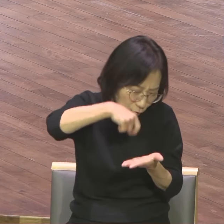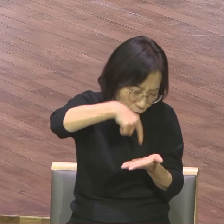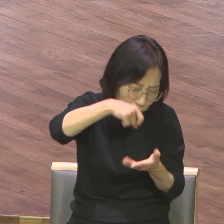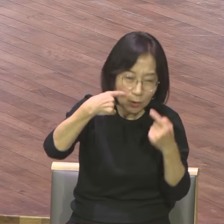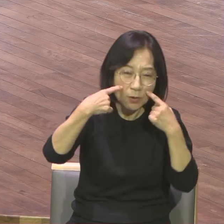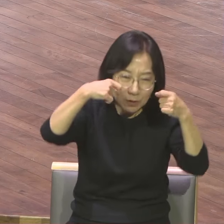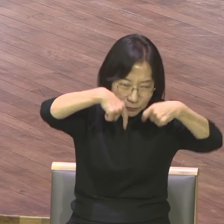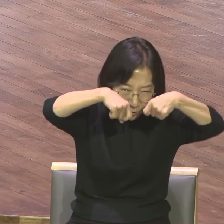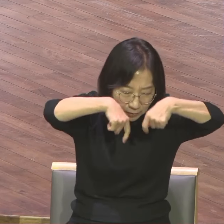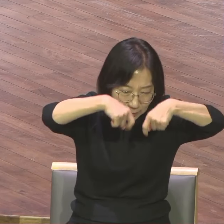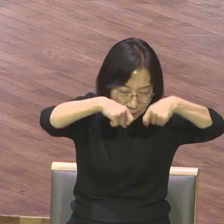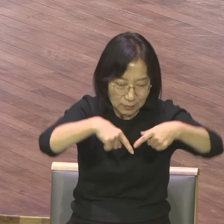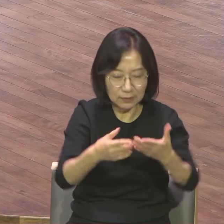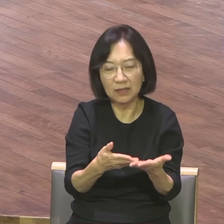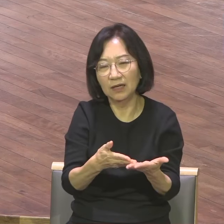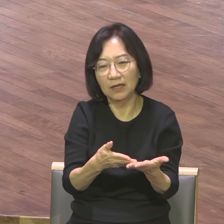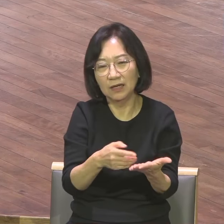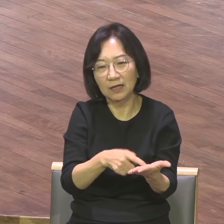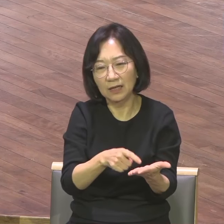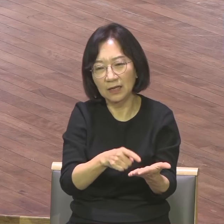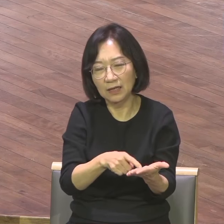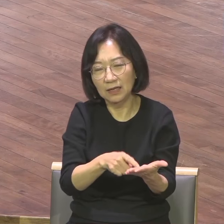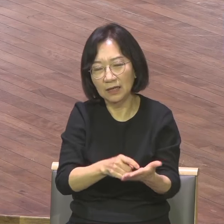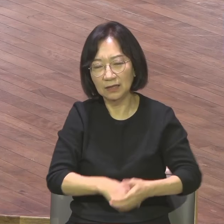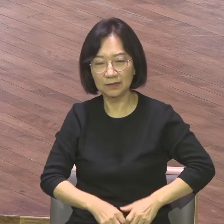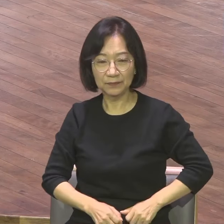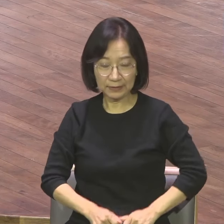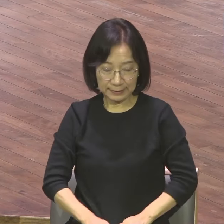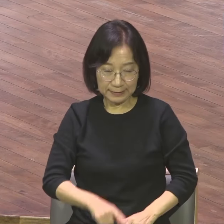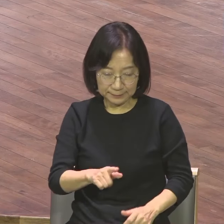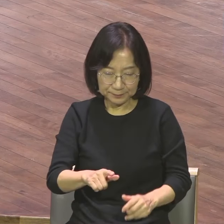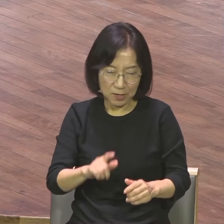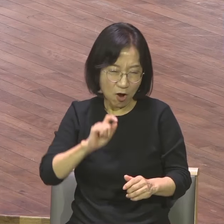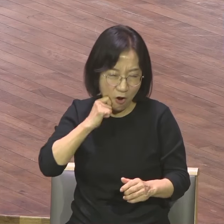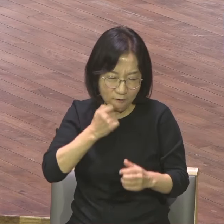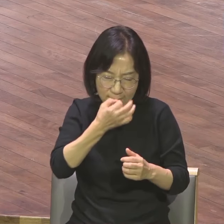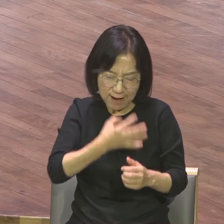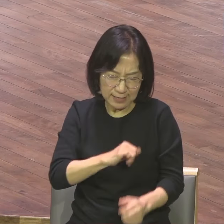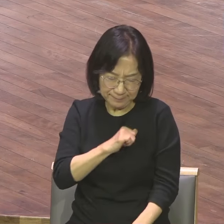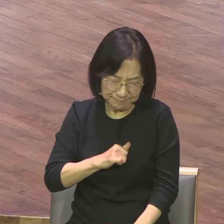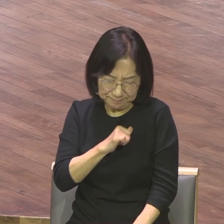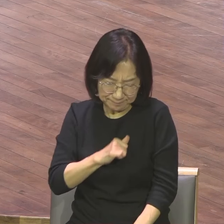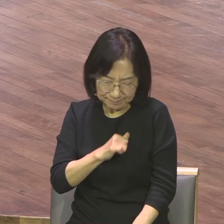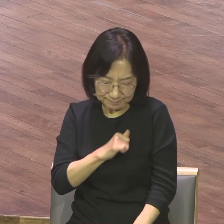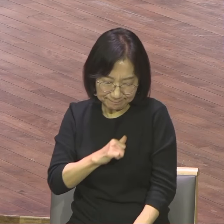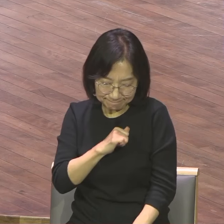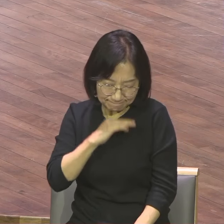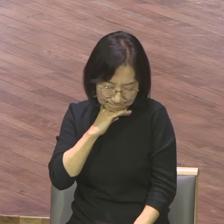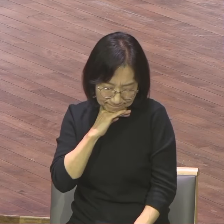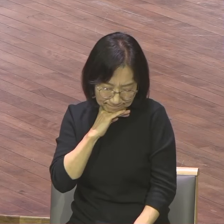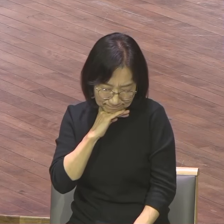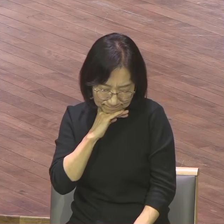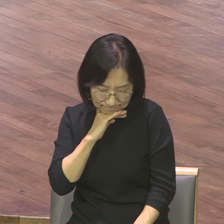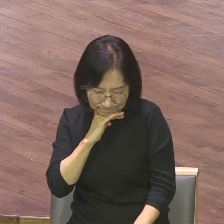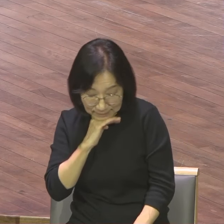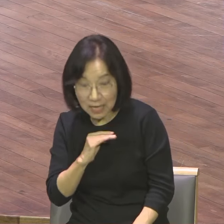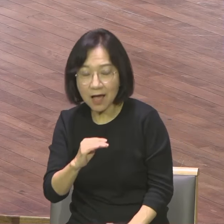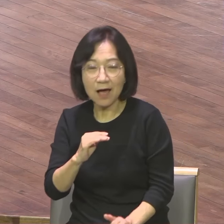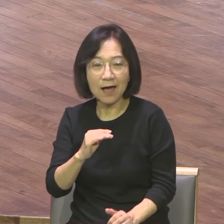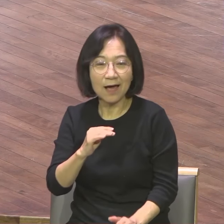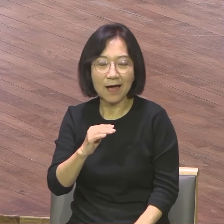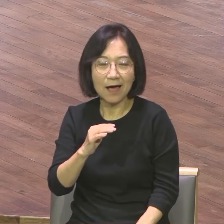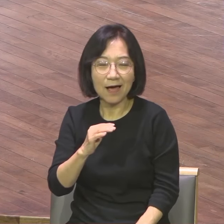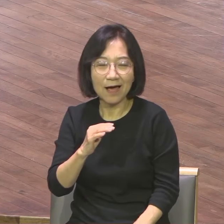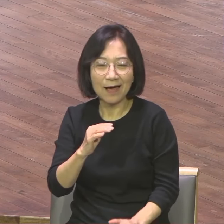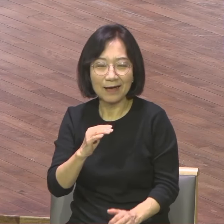그것이 그가 만든 모든 환경과 모든 역경을 넘어서서 결국 뭐요? 링컨